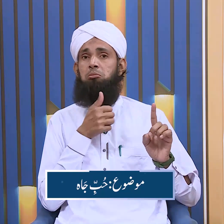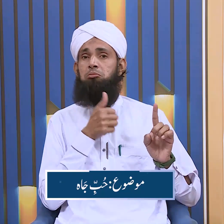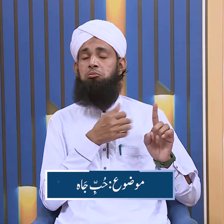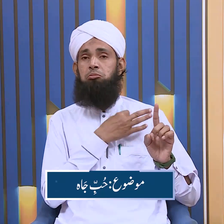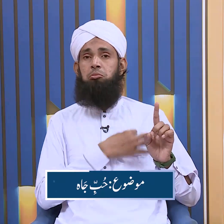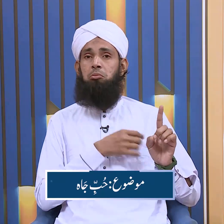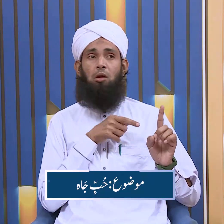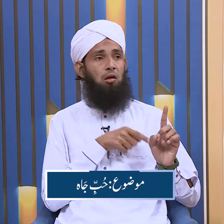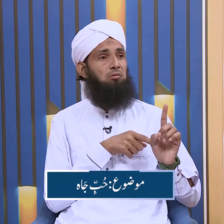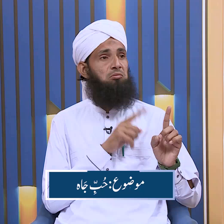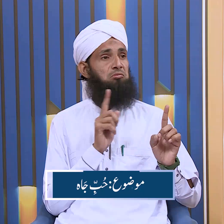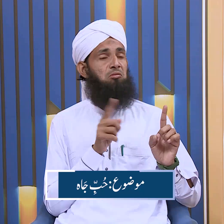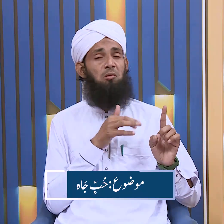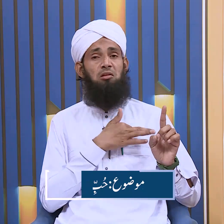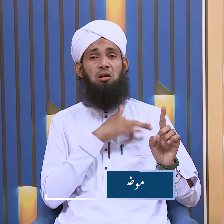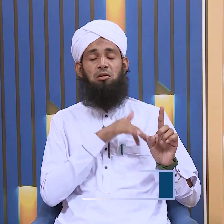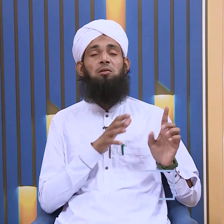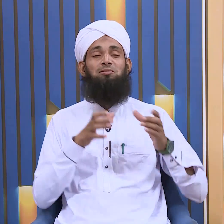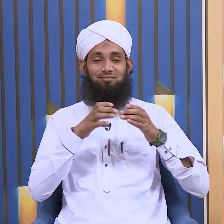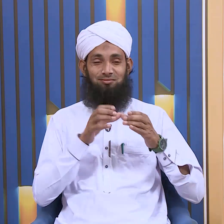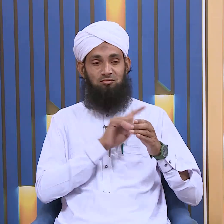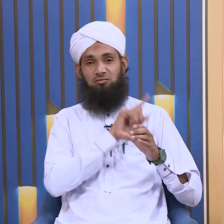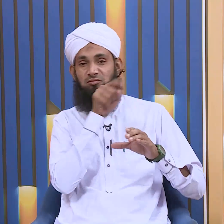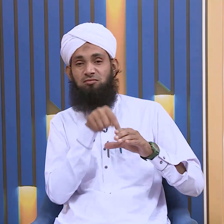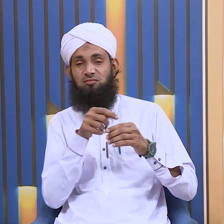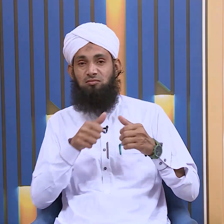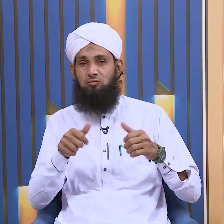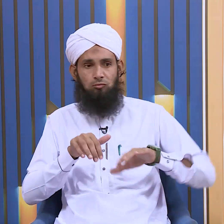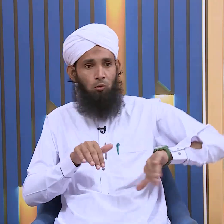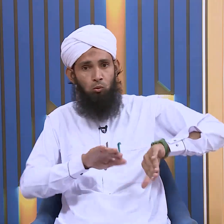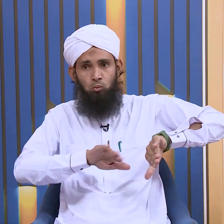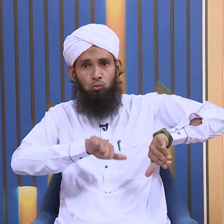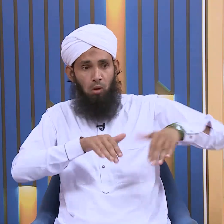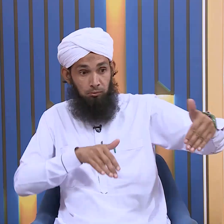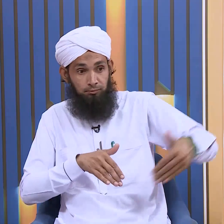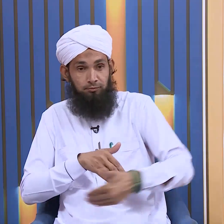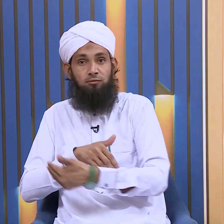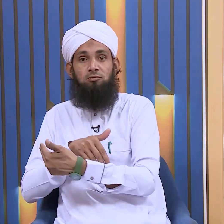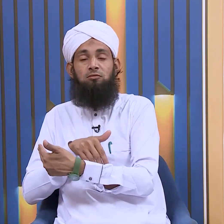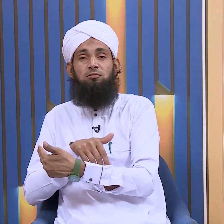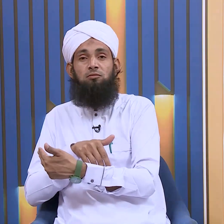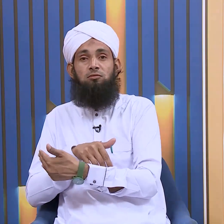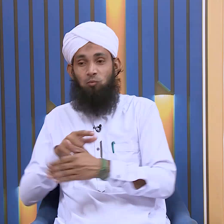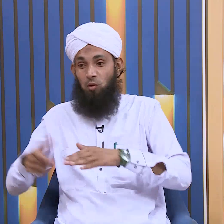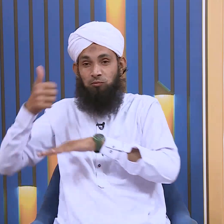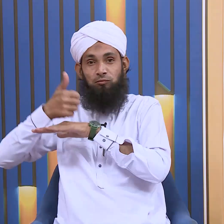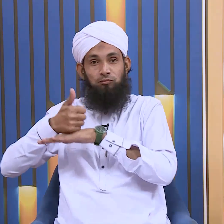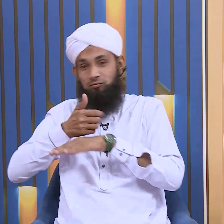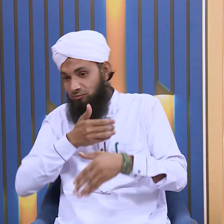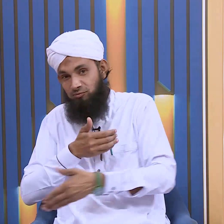ہے۔ جس محفل میں یہ جائے تو لوگ اس کے لیے جگہ چھوڑ دیں، اس کے لیے کرسی چھوڑ دیں، لوگ اس کی